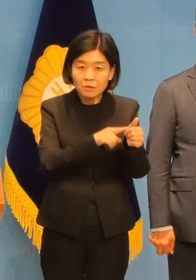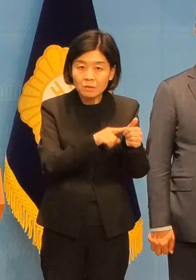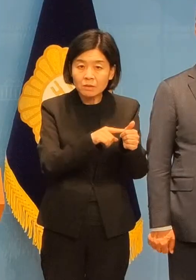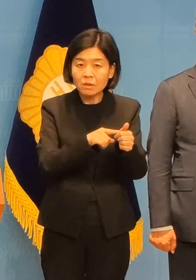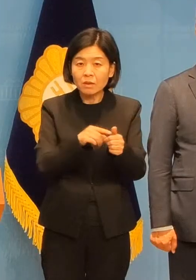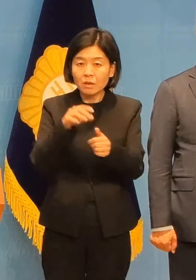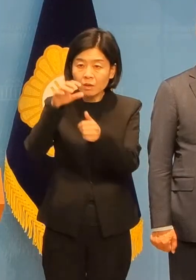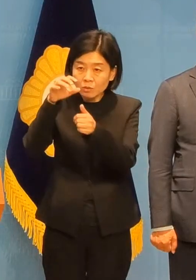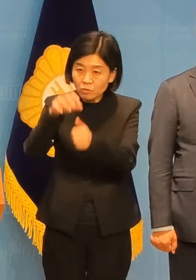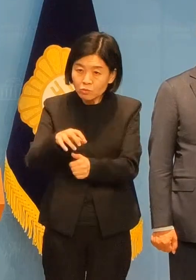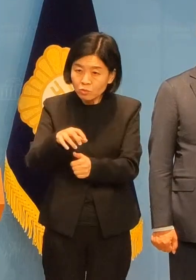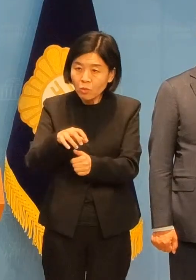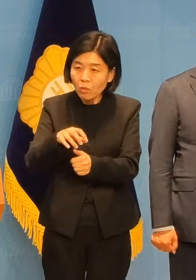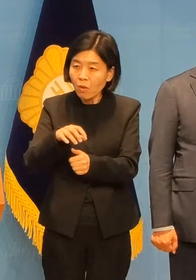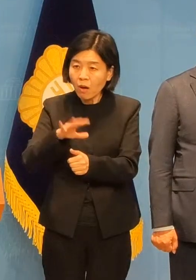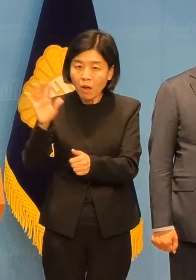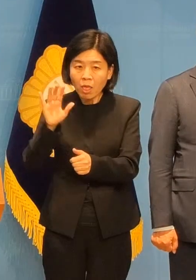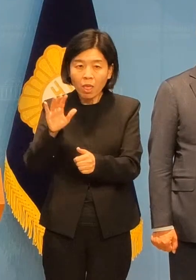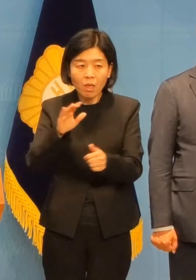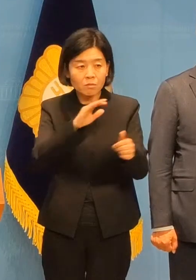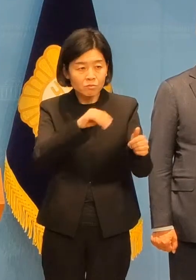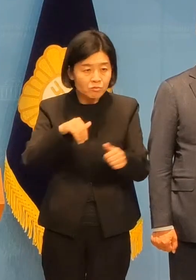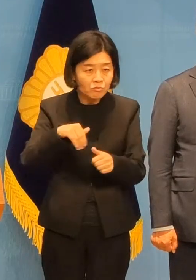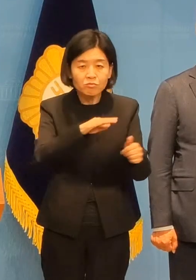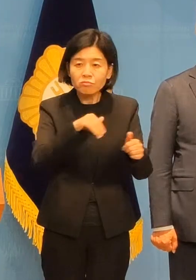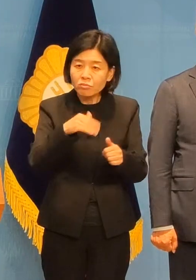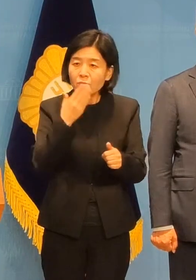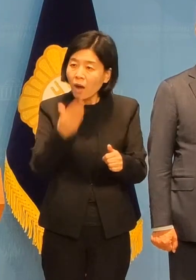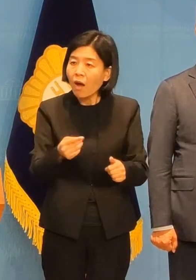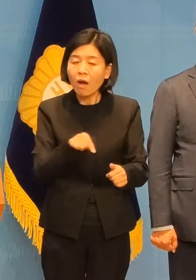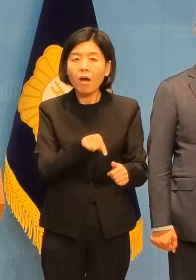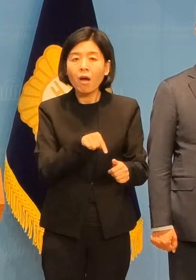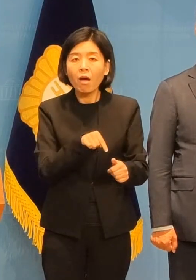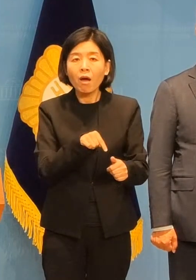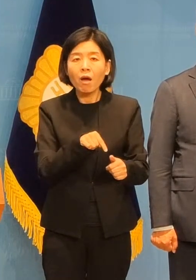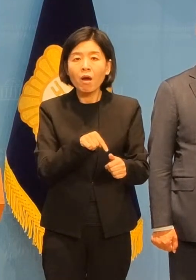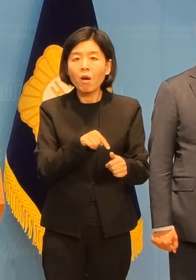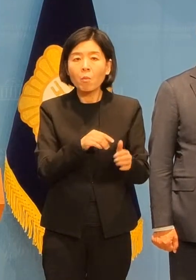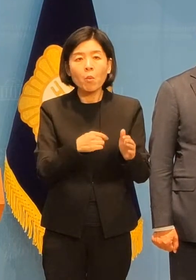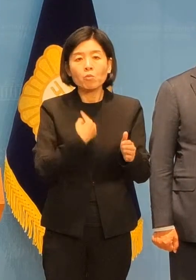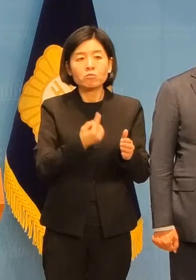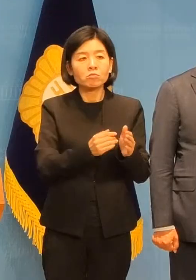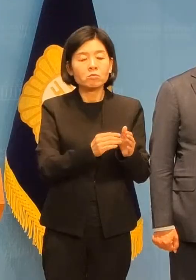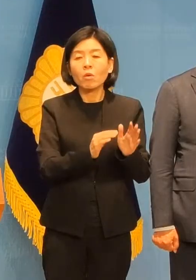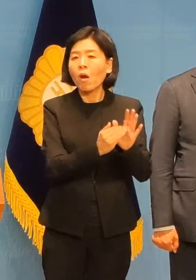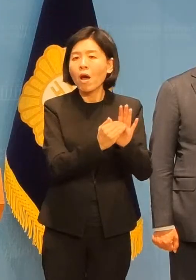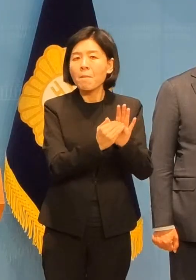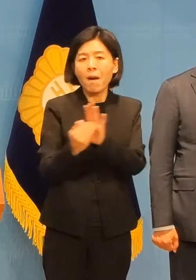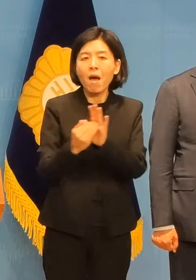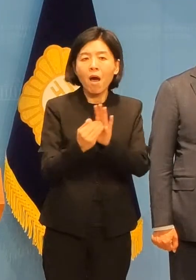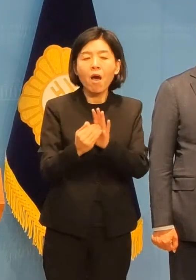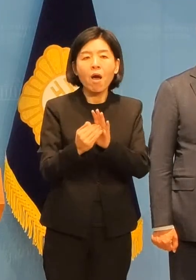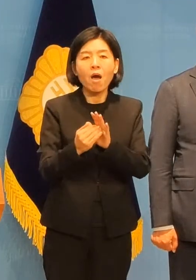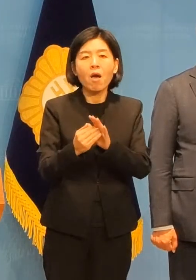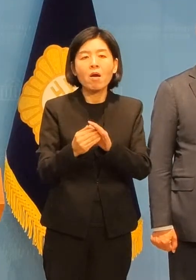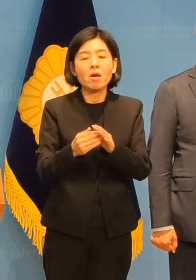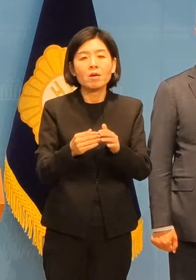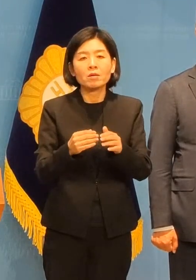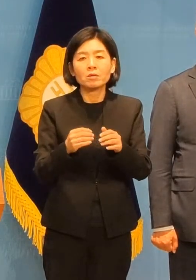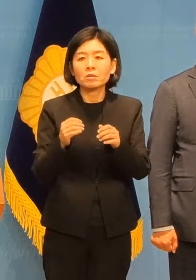불구속 상태에서 충분한 방어 기회를 부여받을 필요가 있다라고 판단한